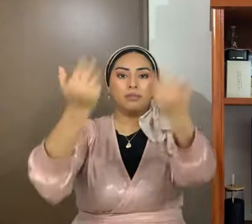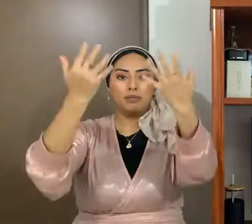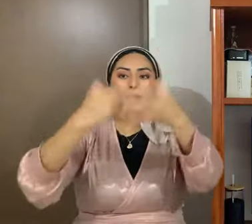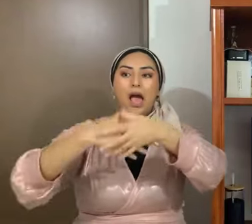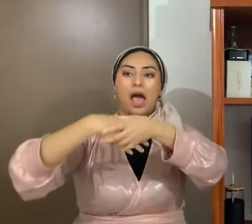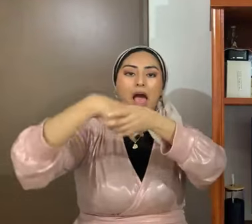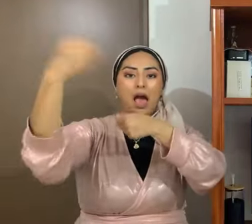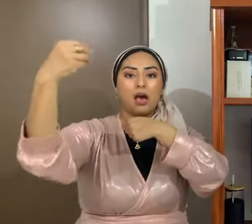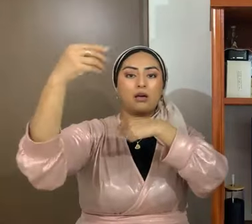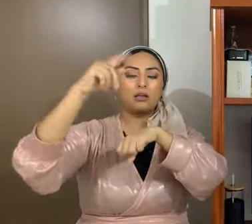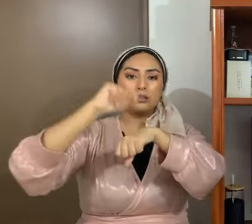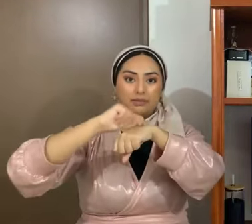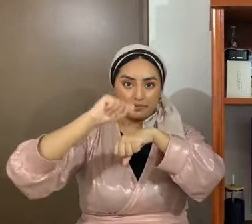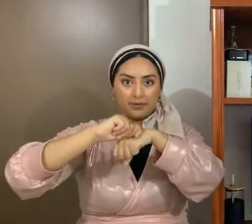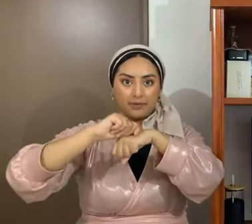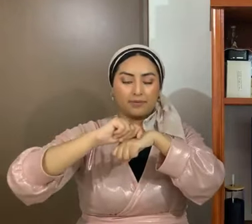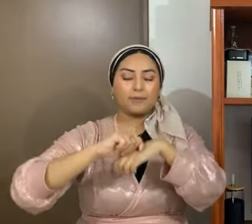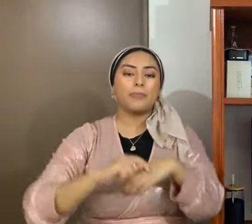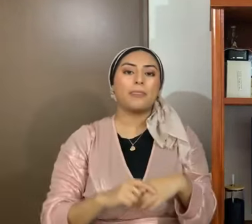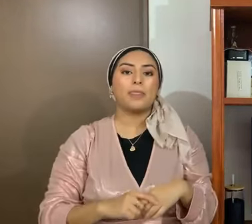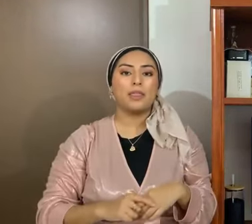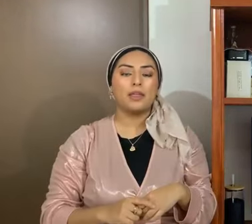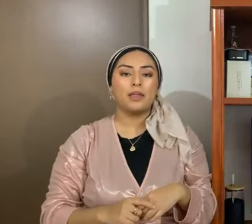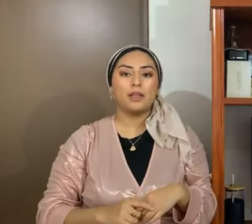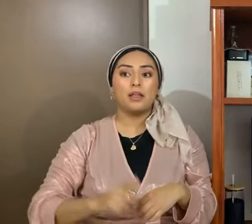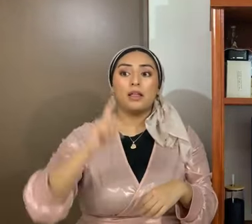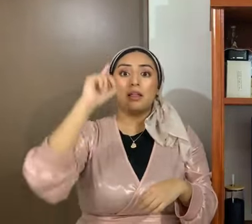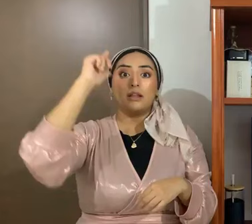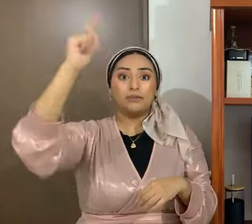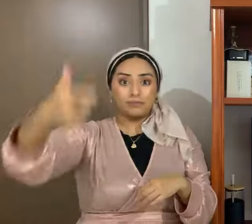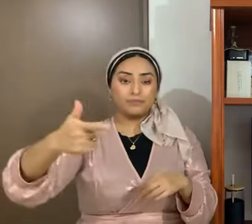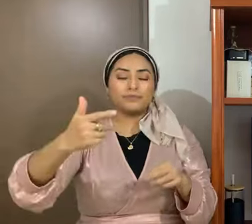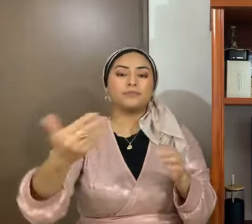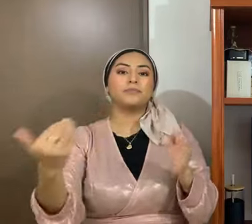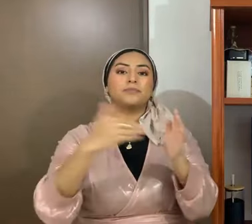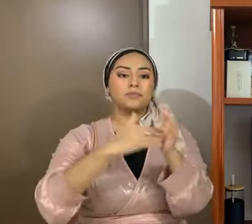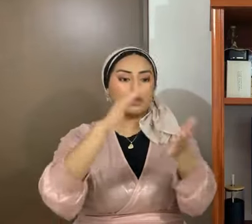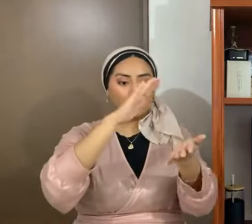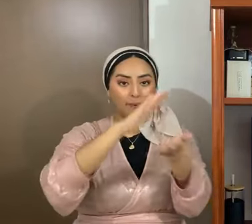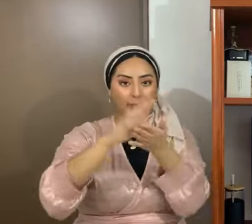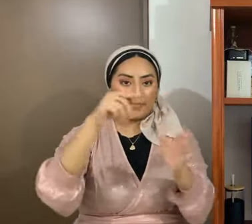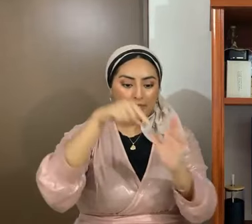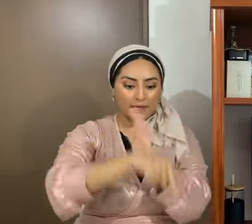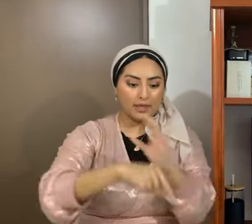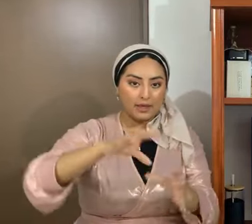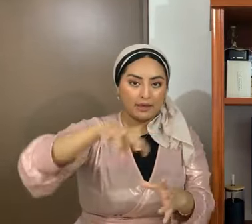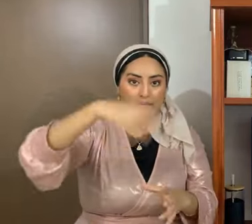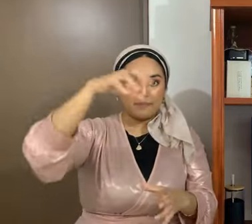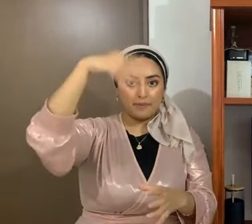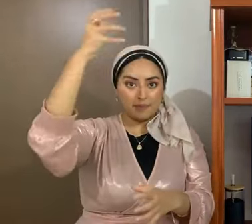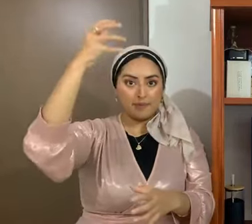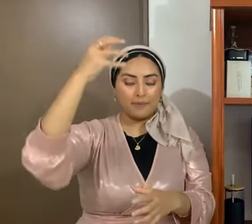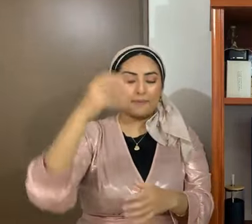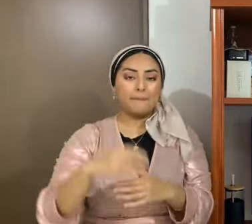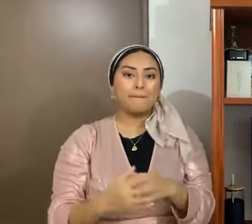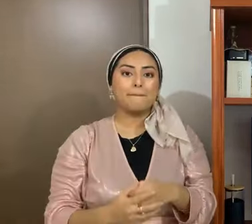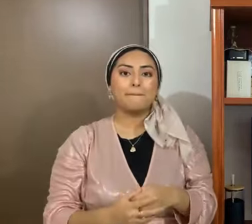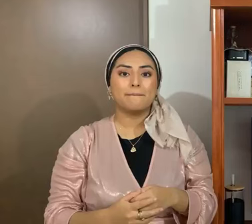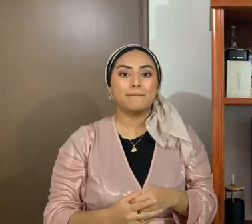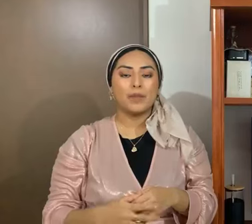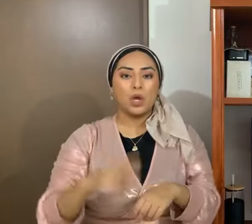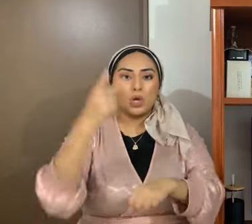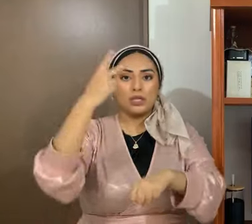Mishkan. Al segundo día ofrecerás un macho cabrío sin defecto para expiación y purificarán el altar como lo purificaron con el becerro.